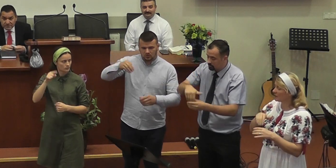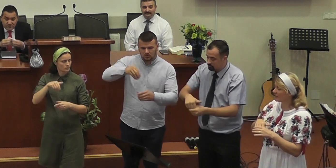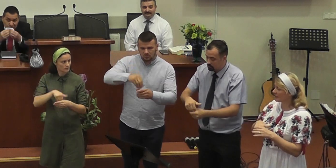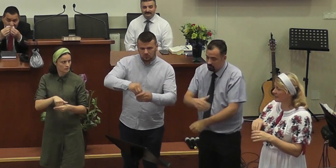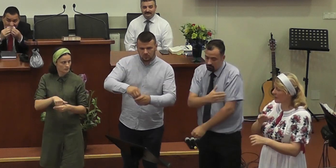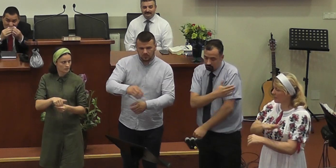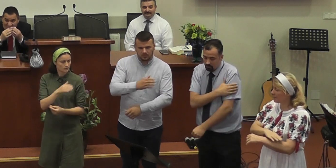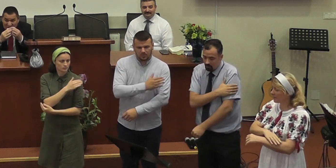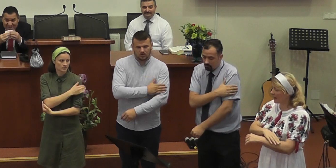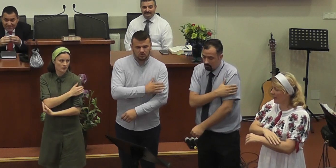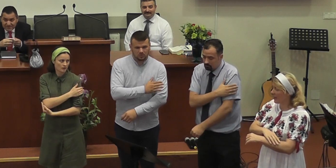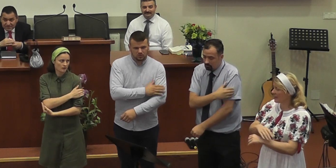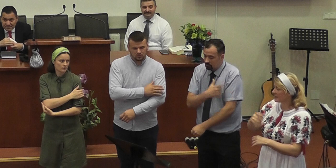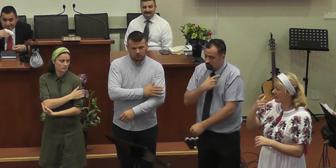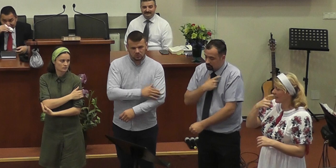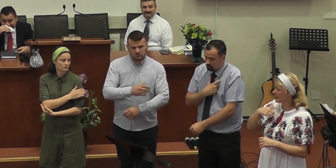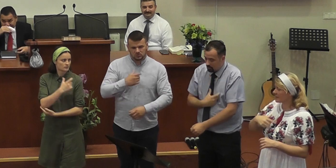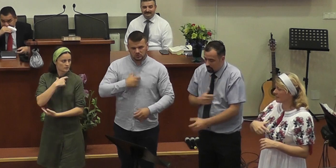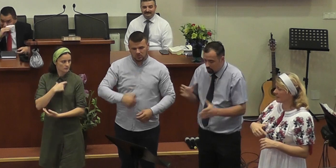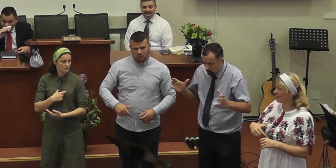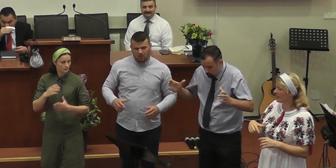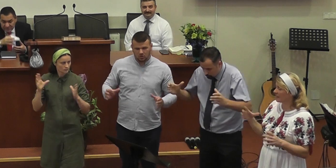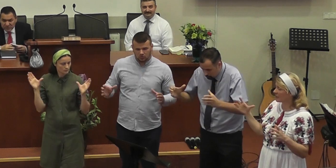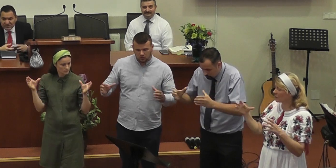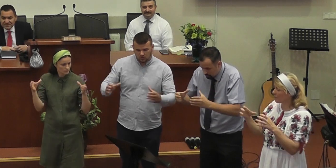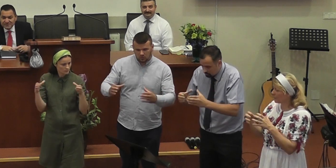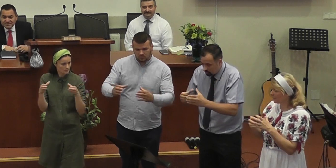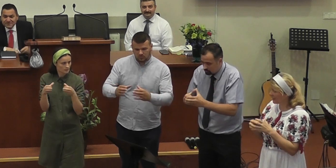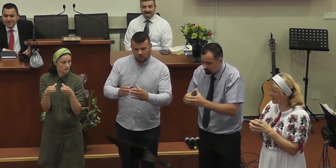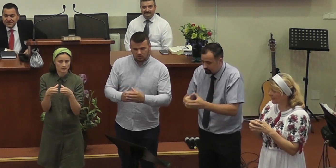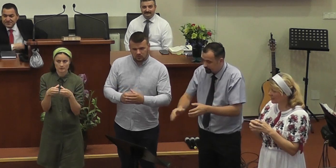în brațe s-ați cuprins. și